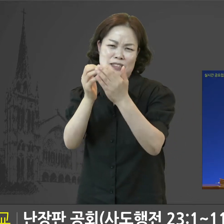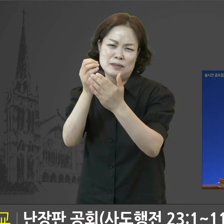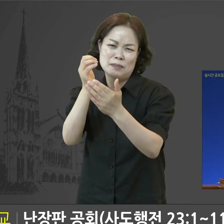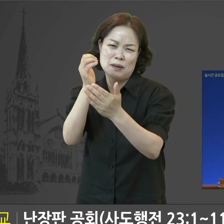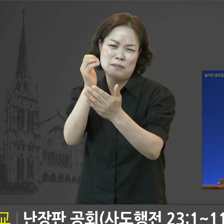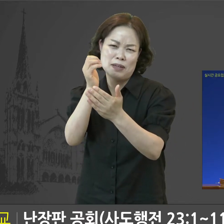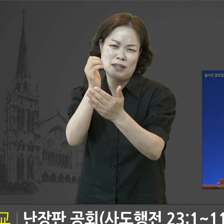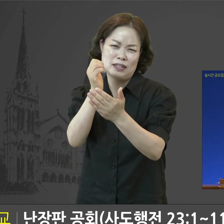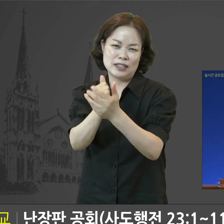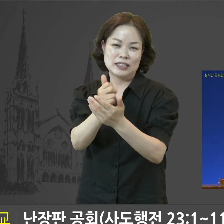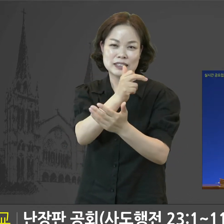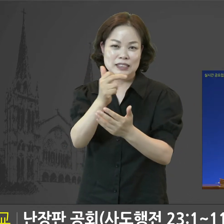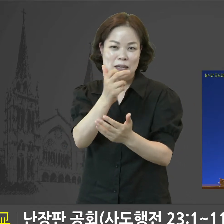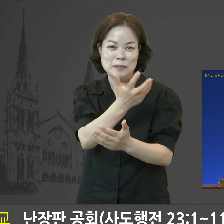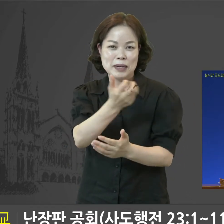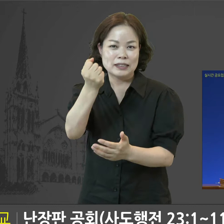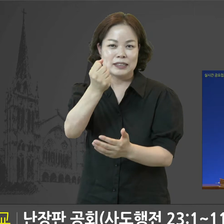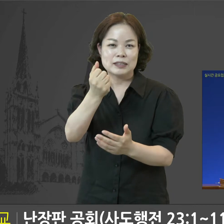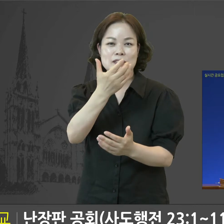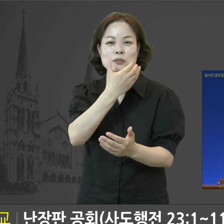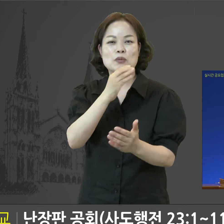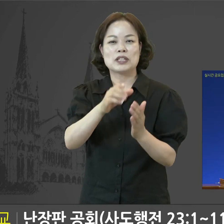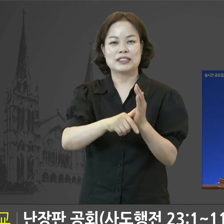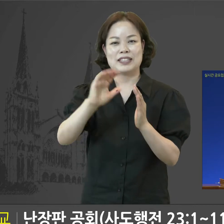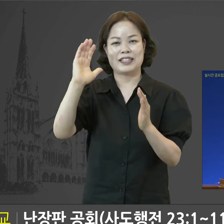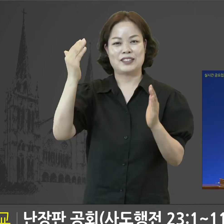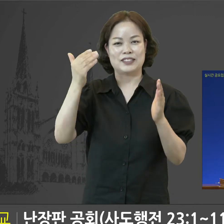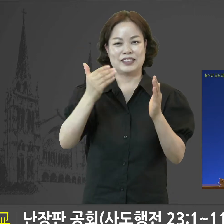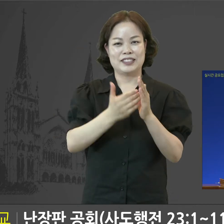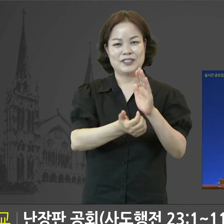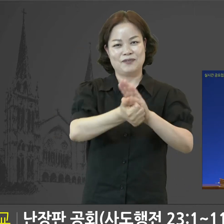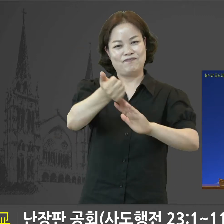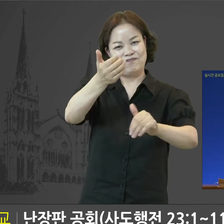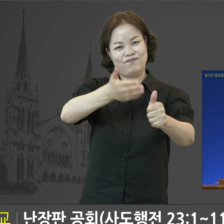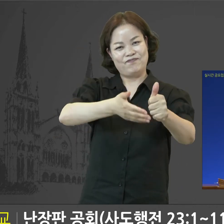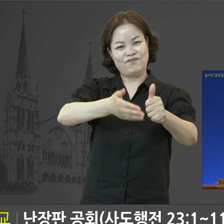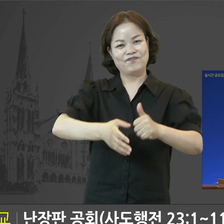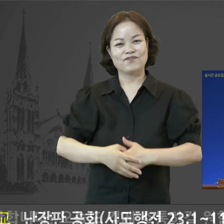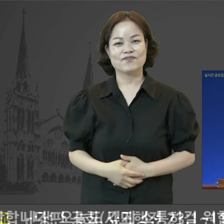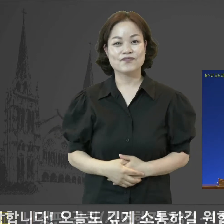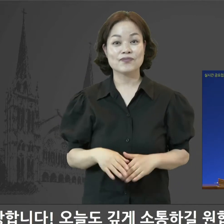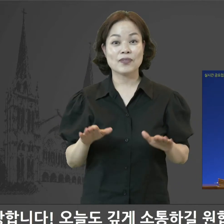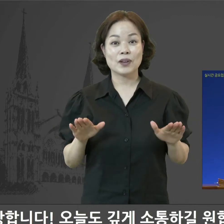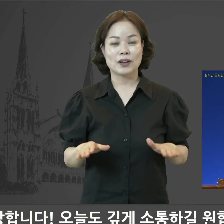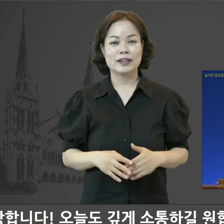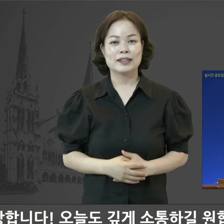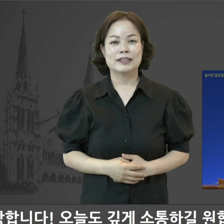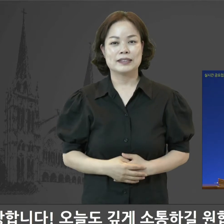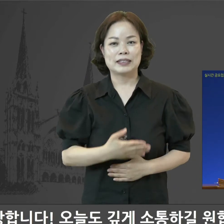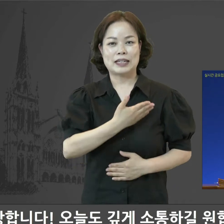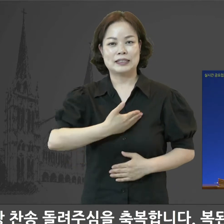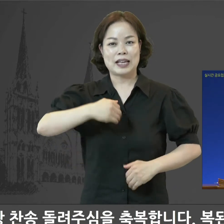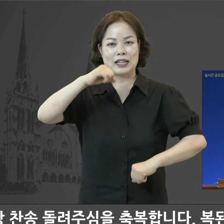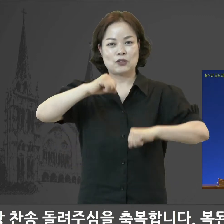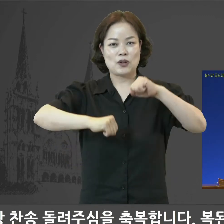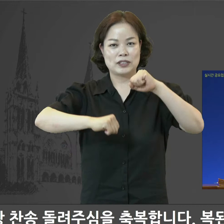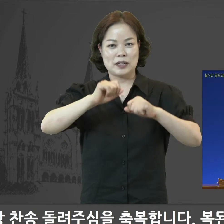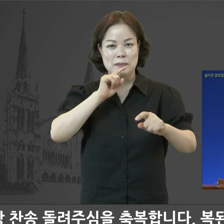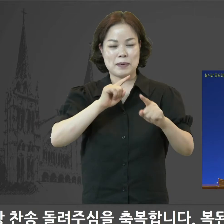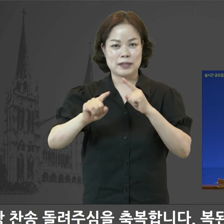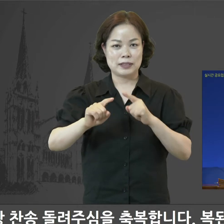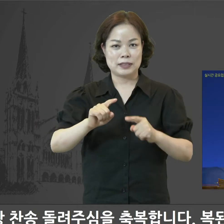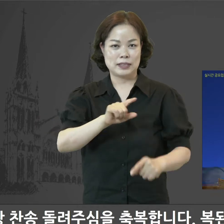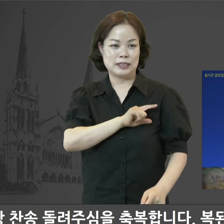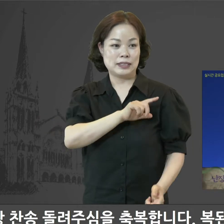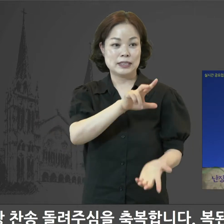신실하게 받아들여지는 복된 찬양 될 수 있기를 소망합니다. 오늘 사도행전의 말씀